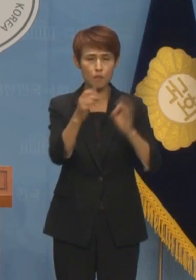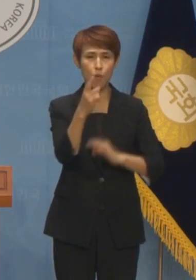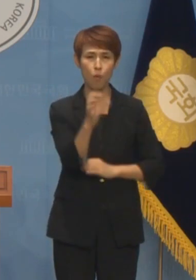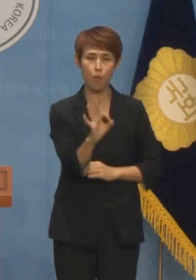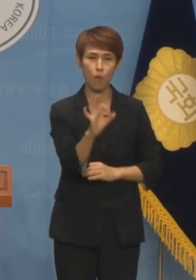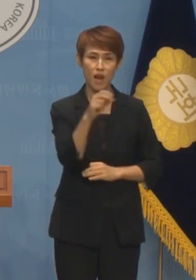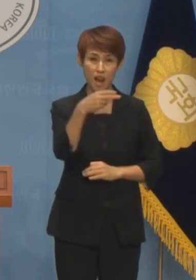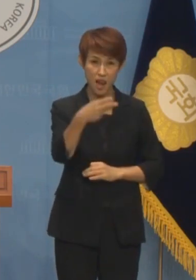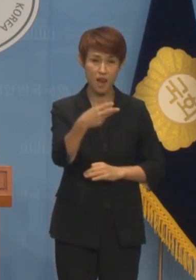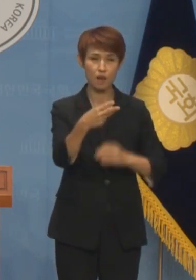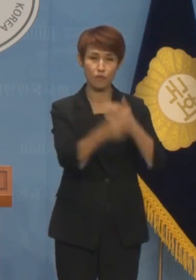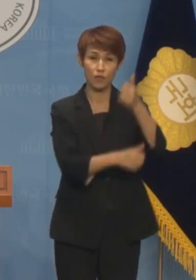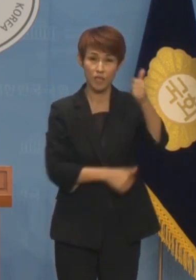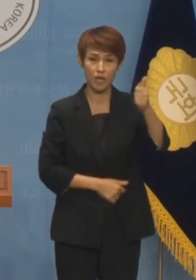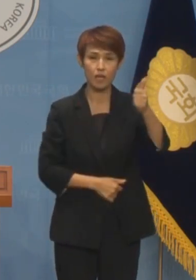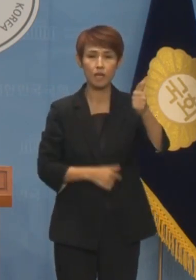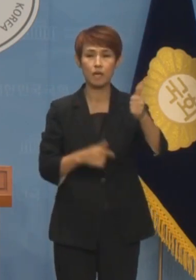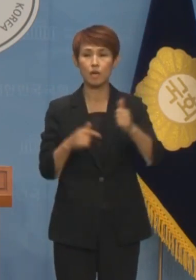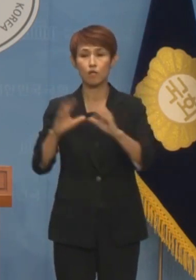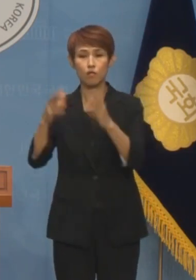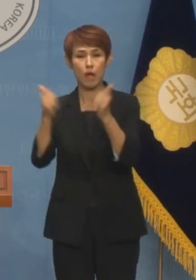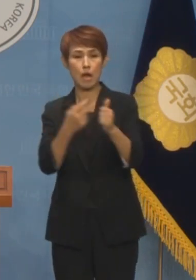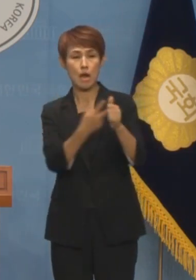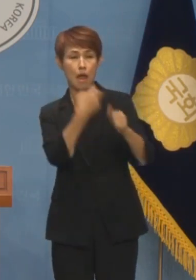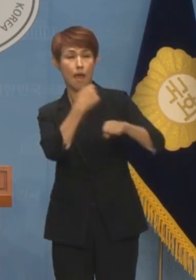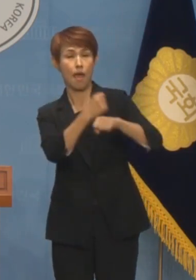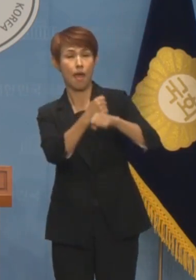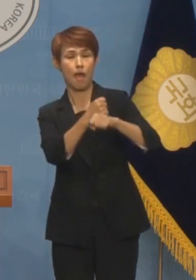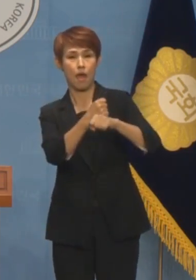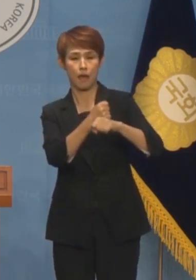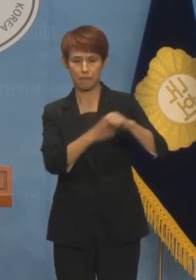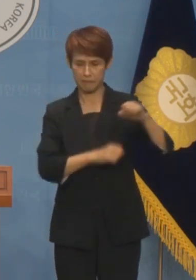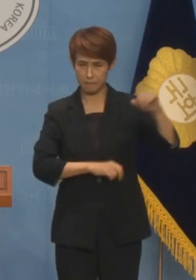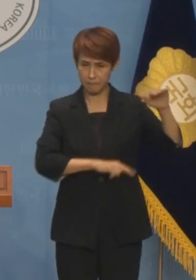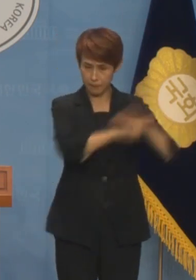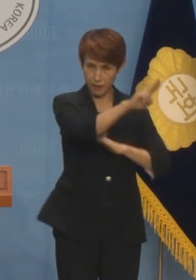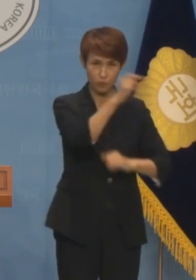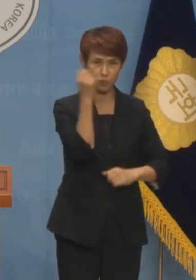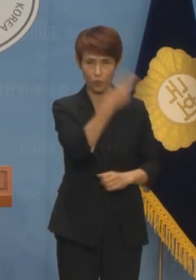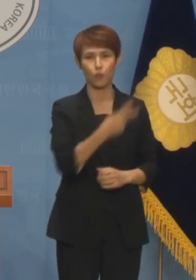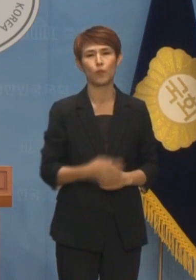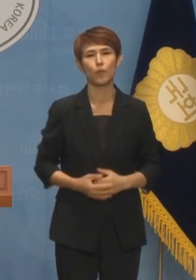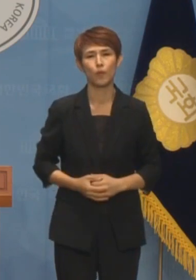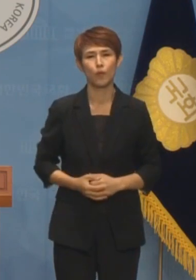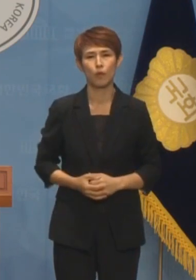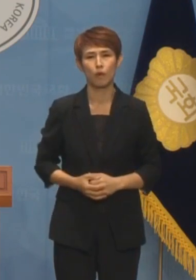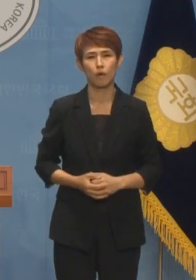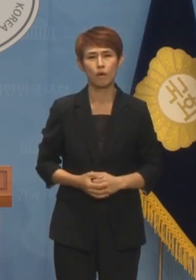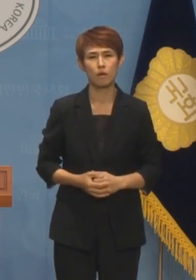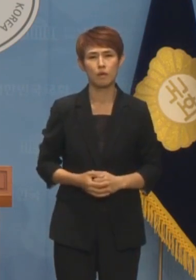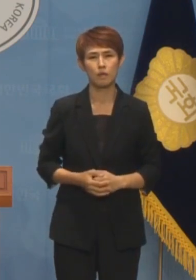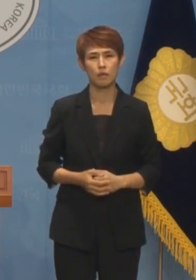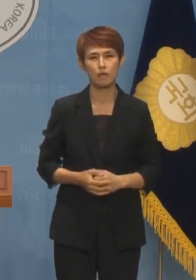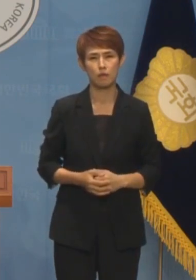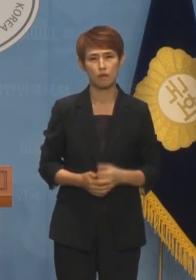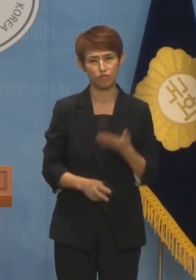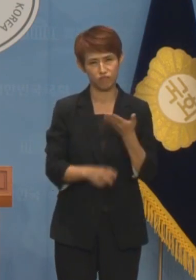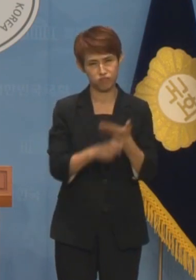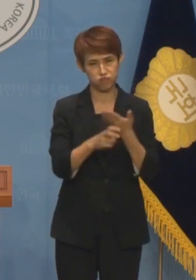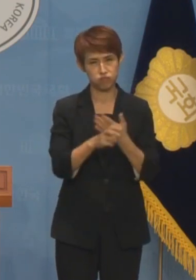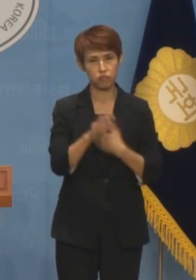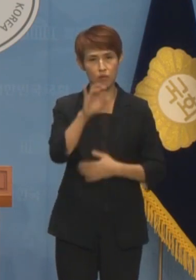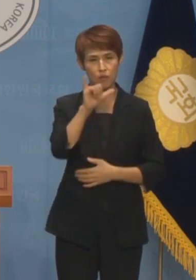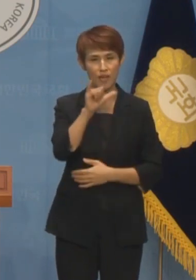방송통신위원장이 국회 탄핵안 처리를 앞두고 도주 사퇴를 또 감행했습니다. 위법적인 2인체제로 YTN